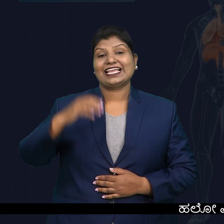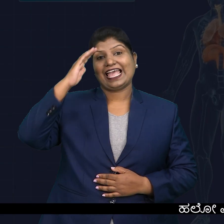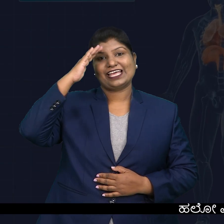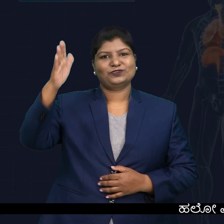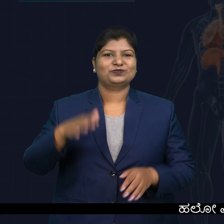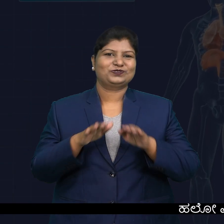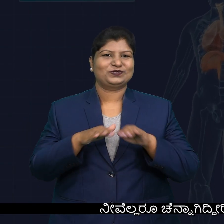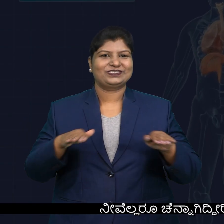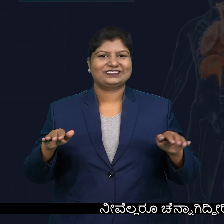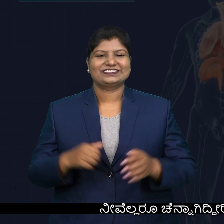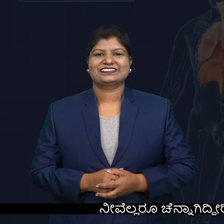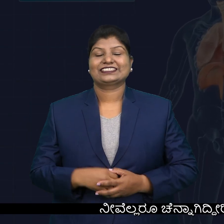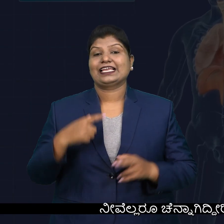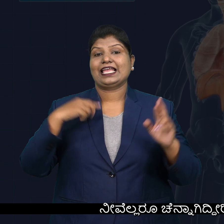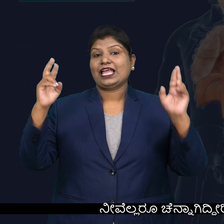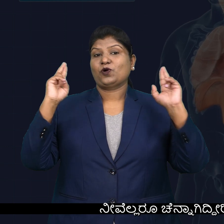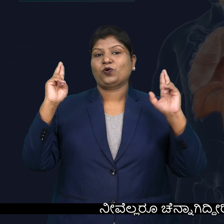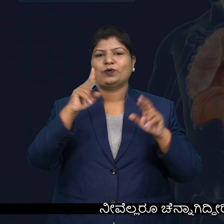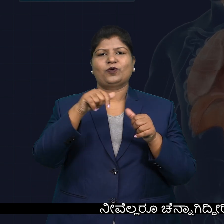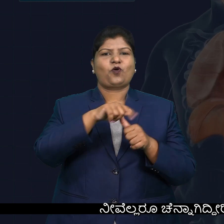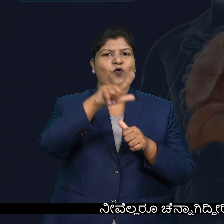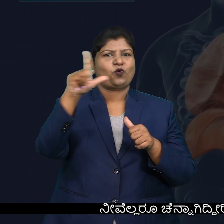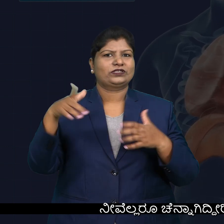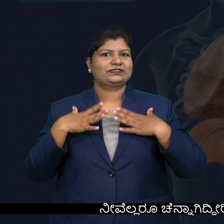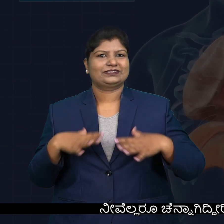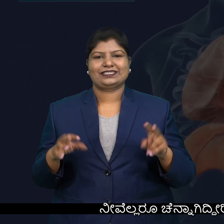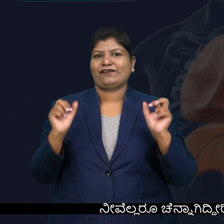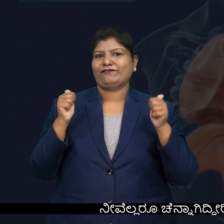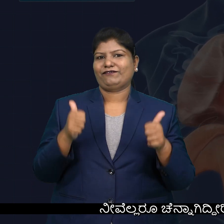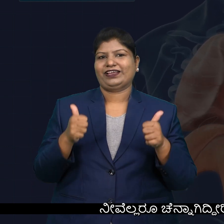ಹಲೋ ವಿದ್ಯಾರ್ಥಿಗಳೇ, ನೀವೆಲ್ಲರೂ ಚೆನ್ನಾಗಿದ್ದೀರಿ ಎಂದು ನಾನು ಭಾವಿಸುತ್ತೇನೆ.